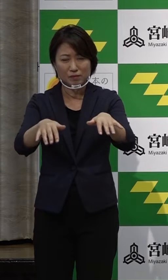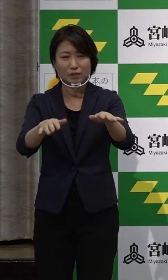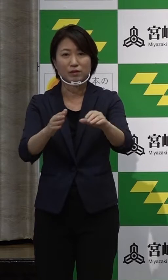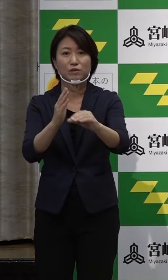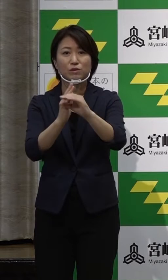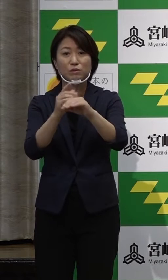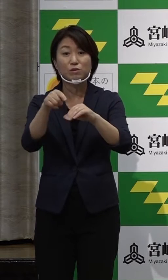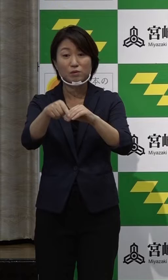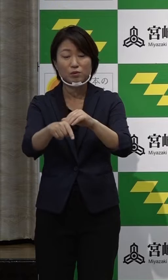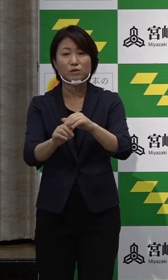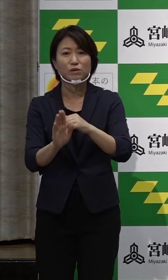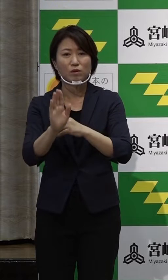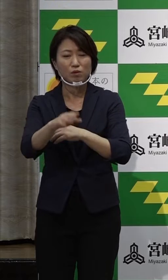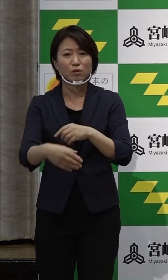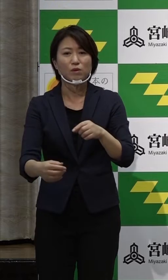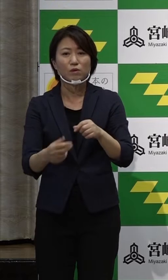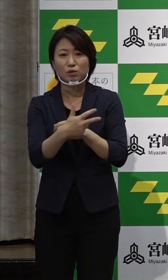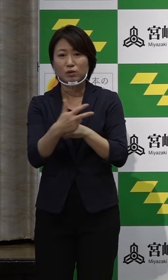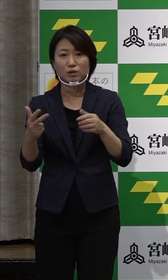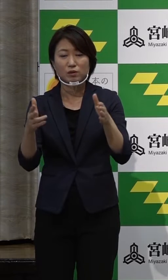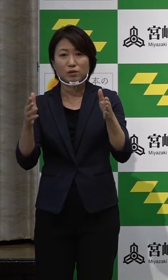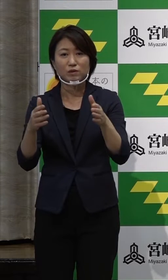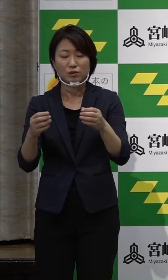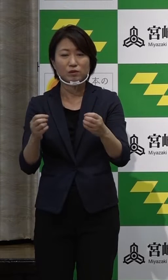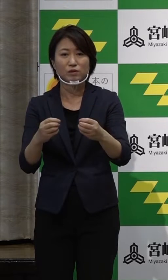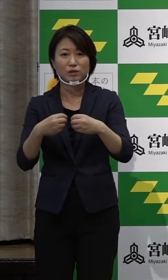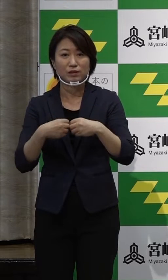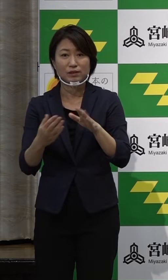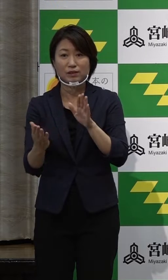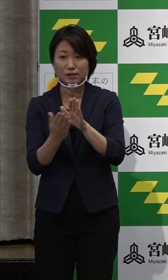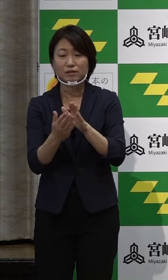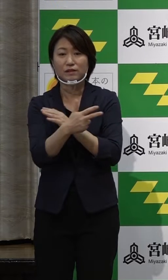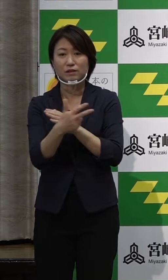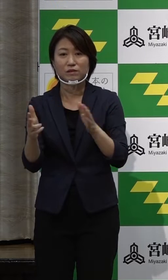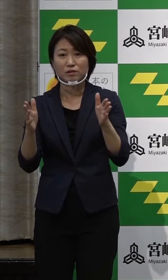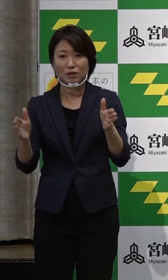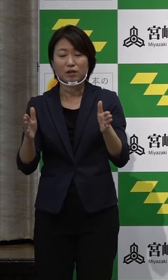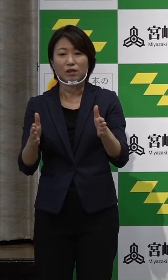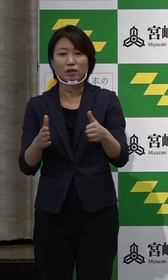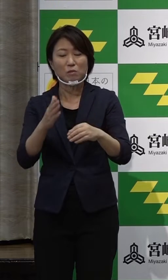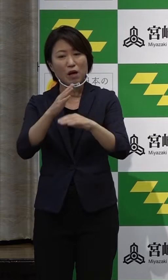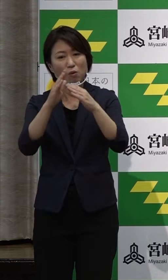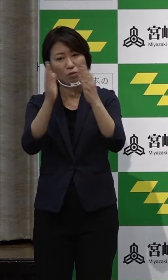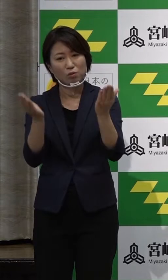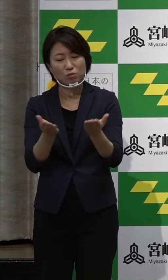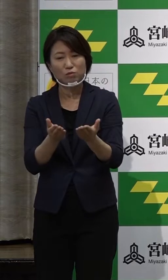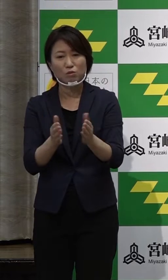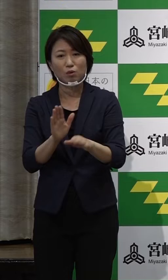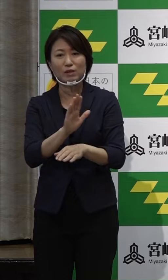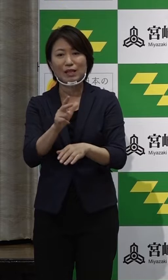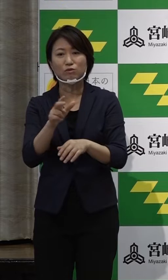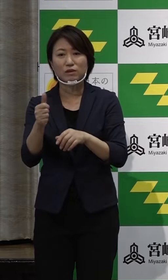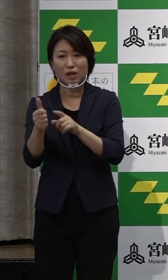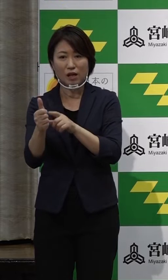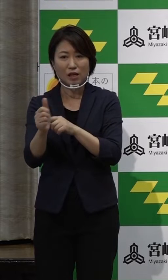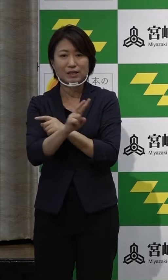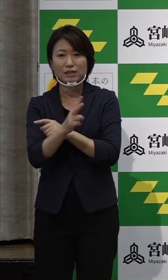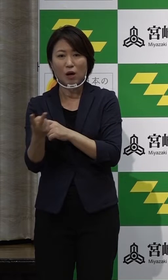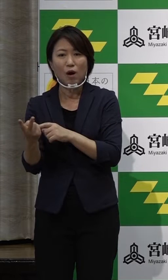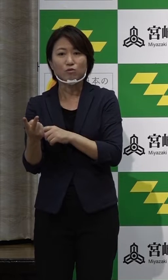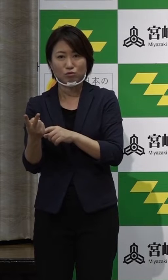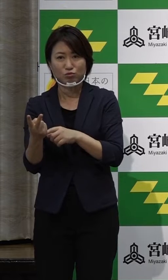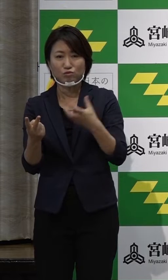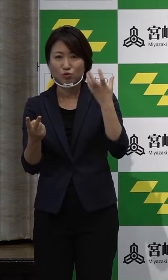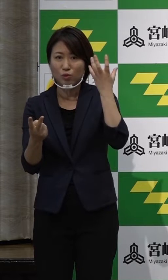し、そして直近の調査結果によりますと、半数以上がデルタ株に置き換わりつつあるのではないか